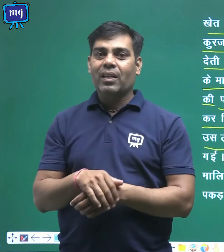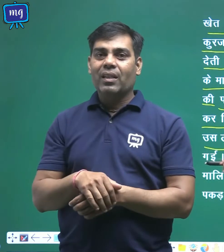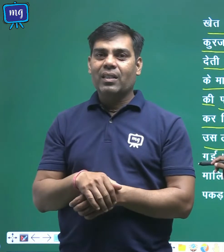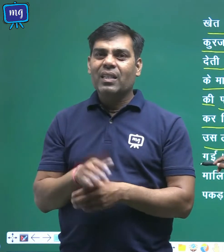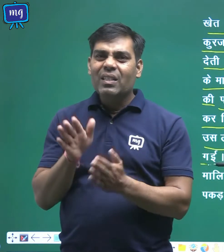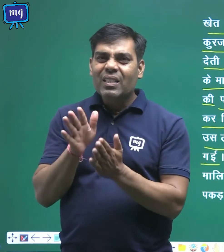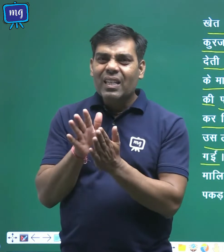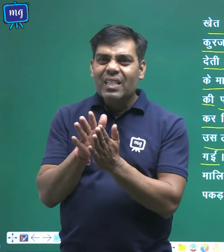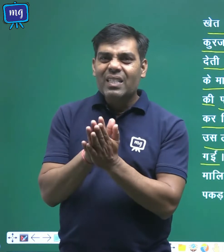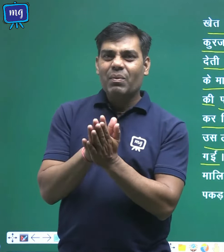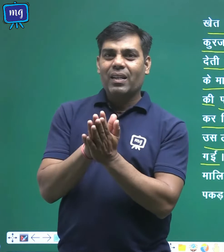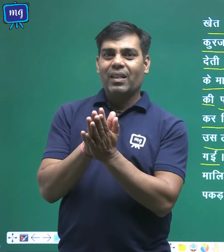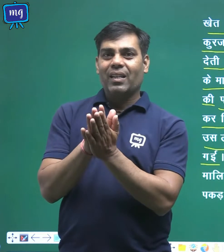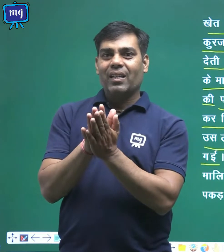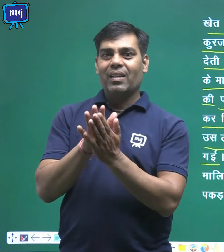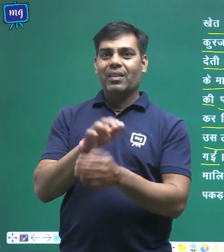चिपक गई।